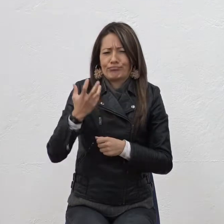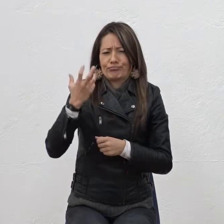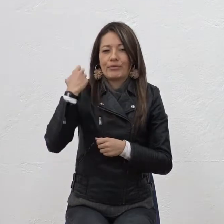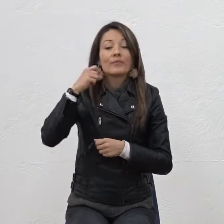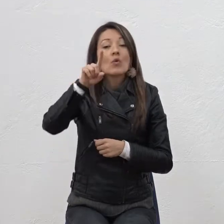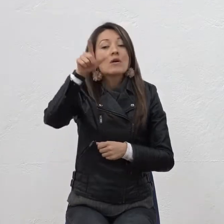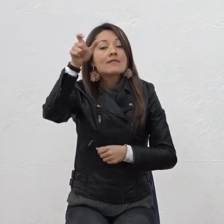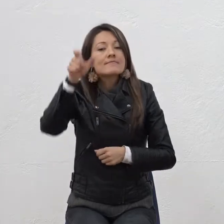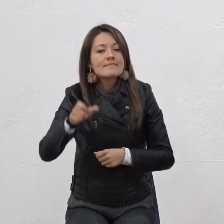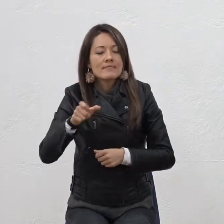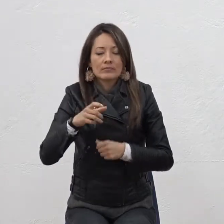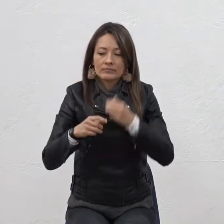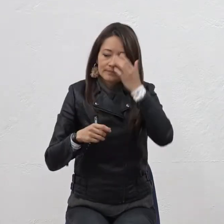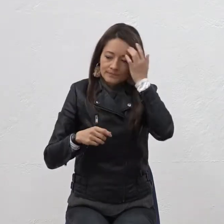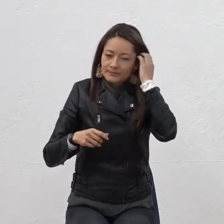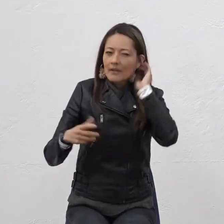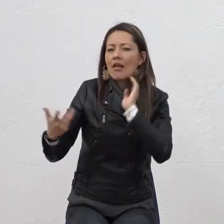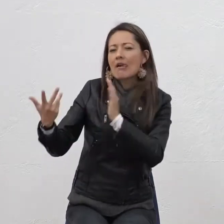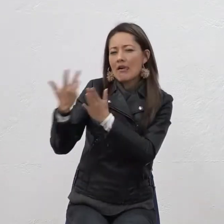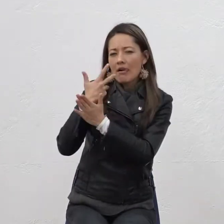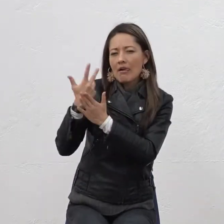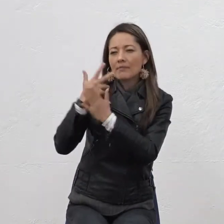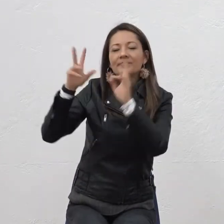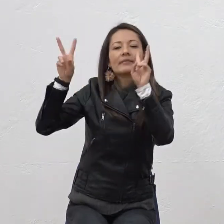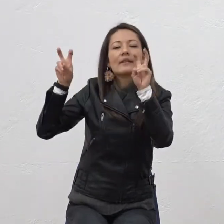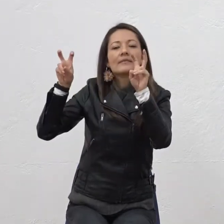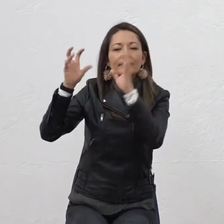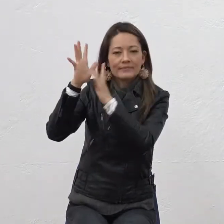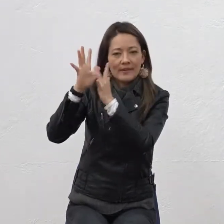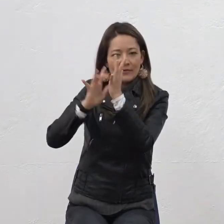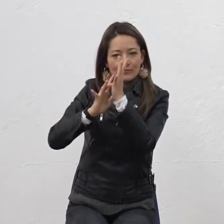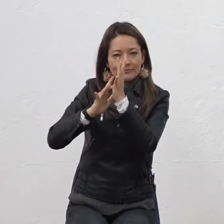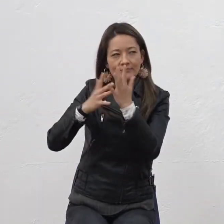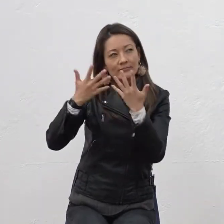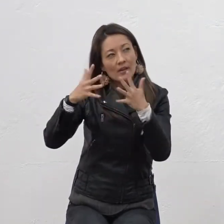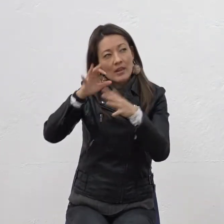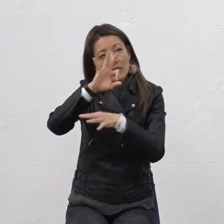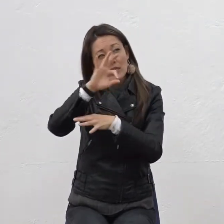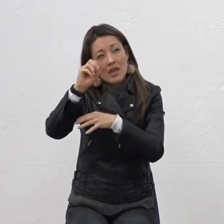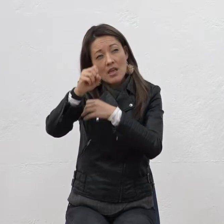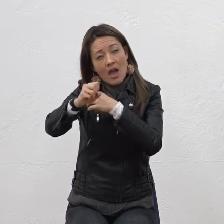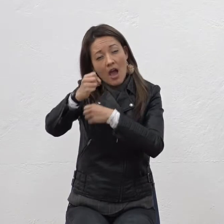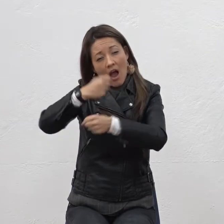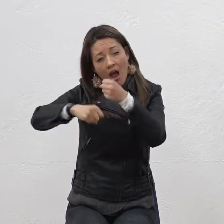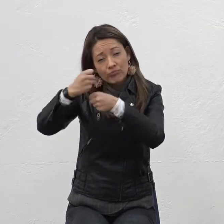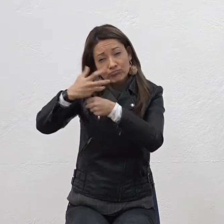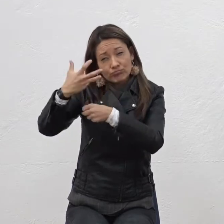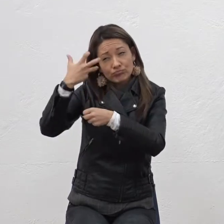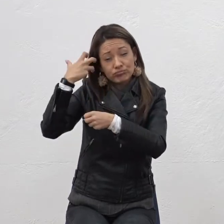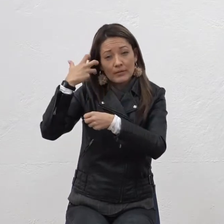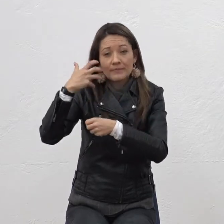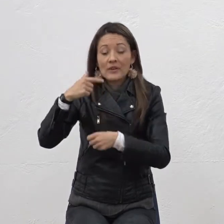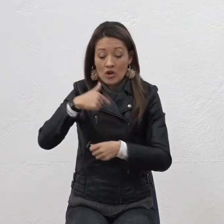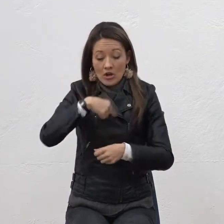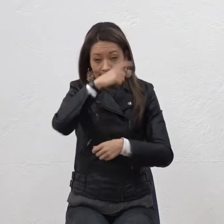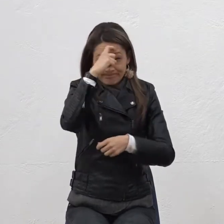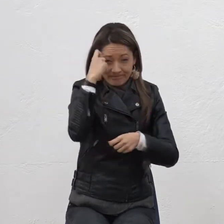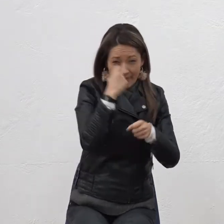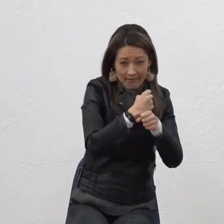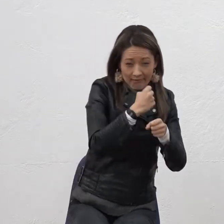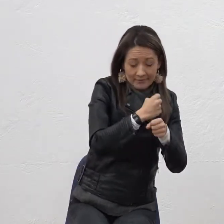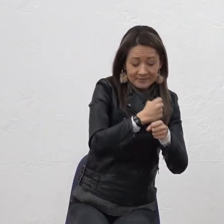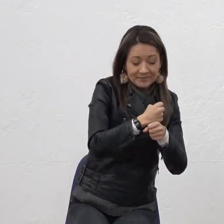una persona me habló del Señor Jesús. Hace 30 años, alguien donde yo estaba